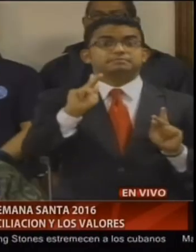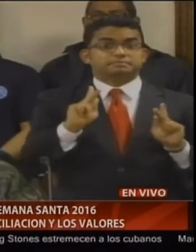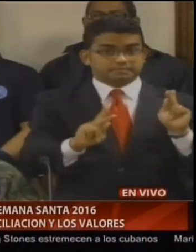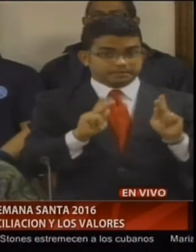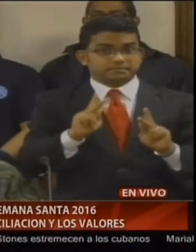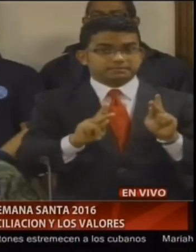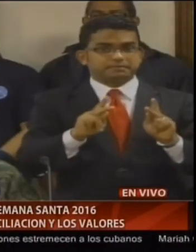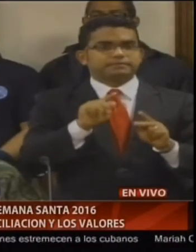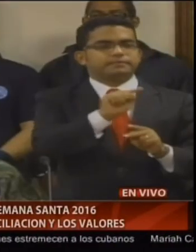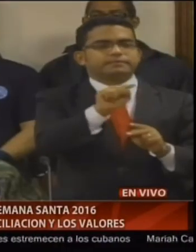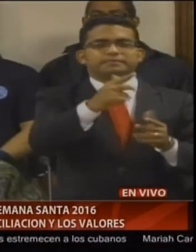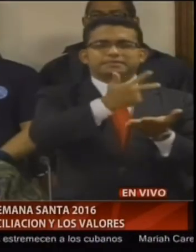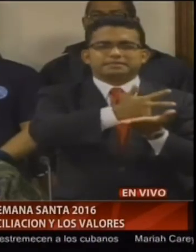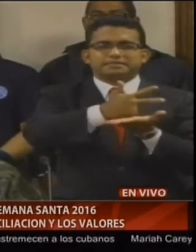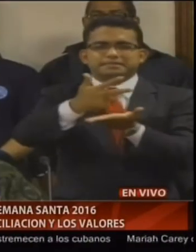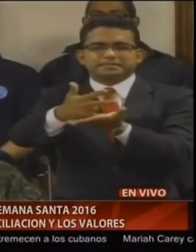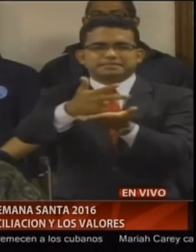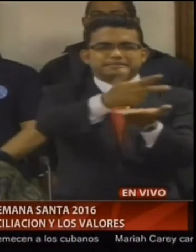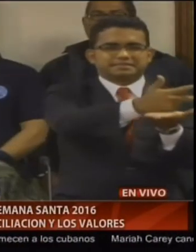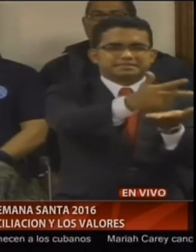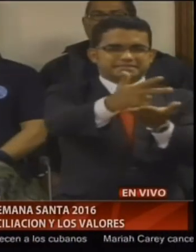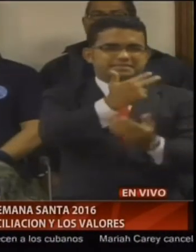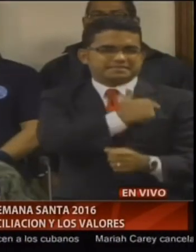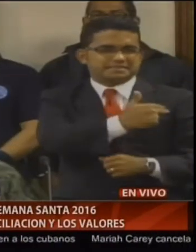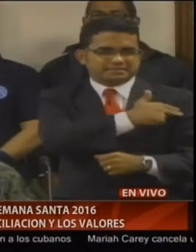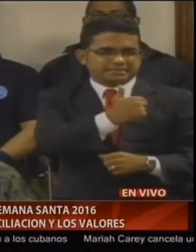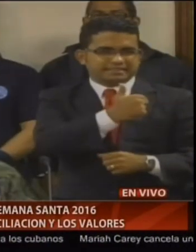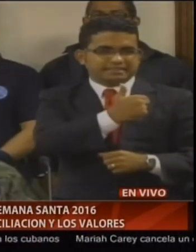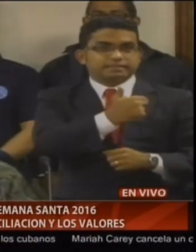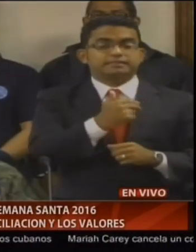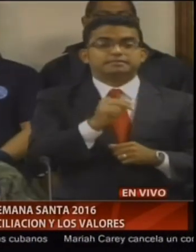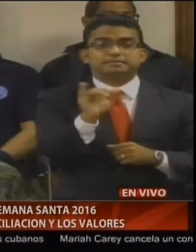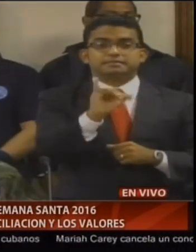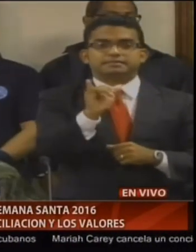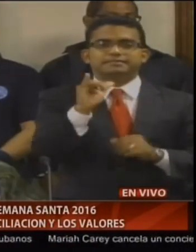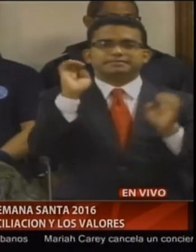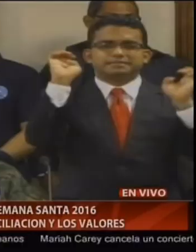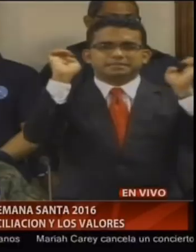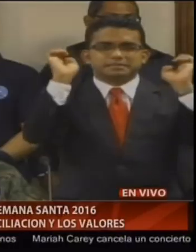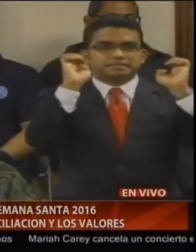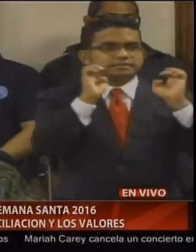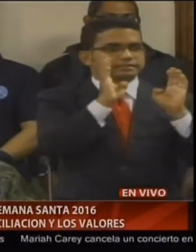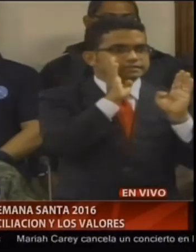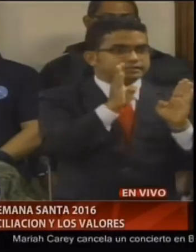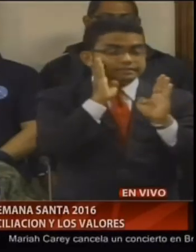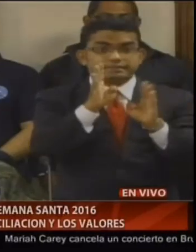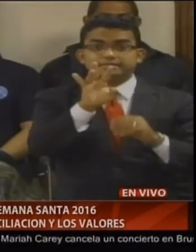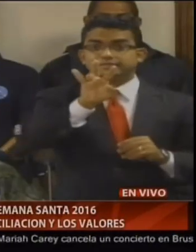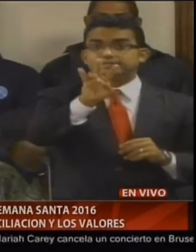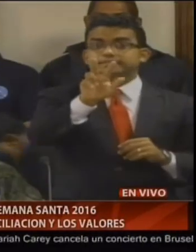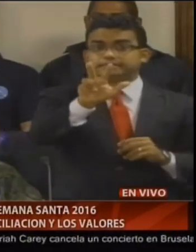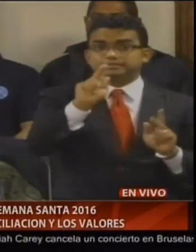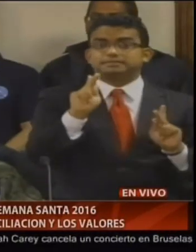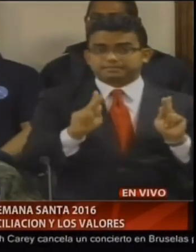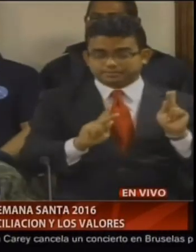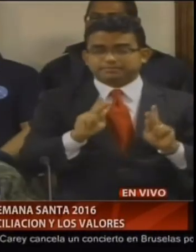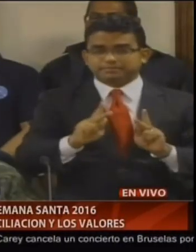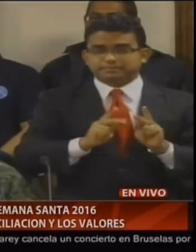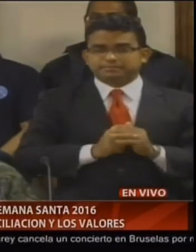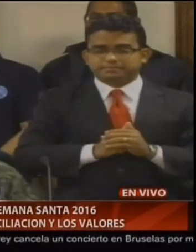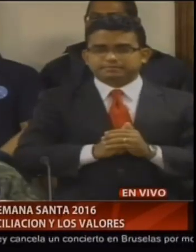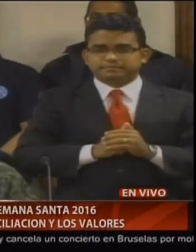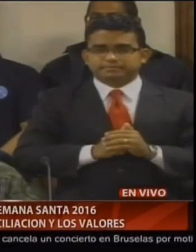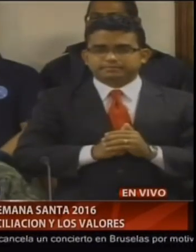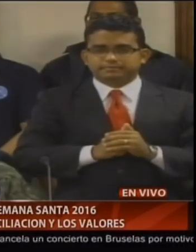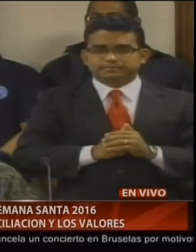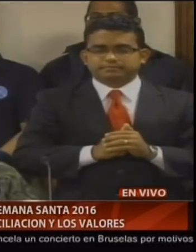en los consultorios móviles. La Viceambulancia reportan 73 asistencias. Asistencia Universal ha realizado 223